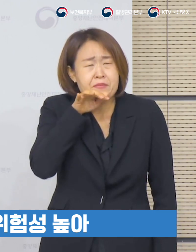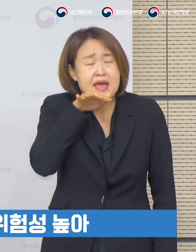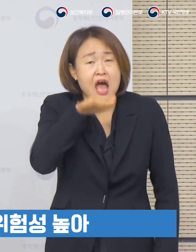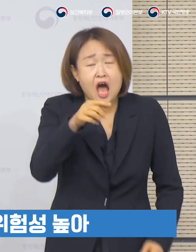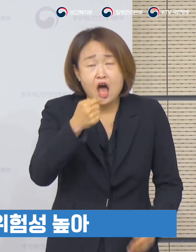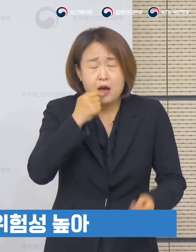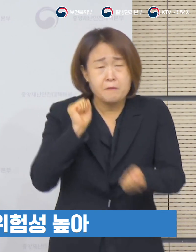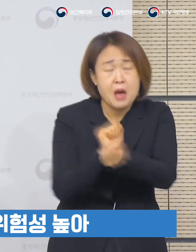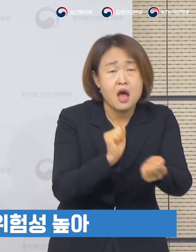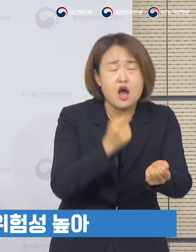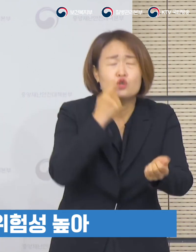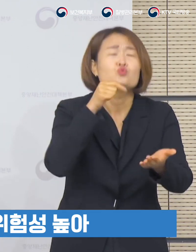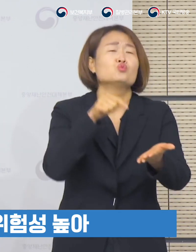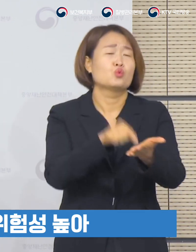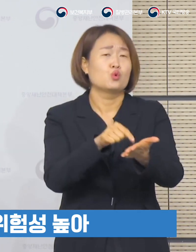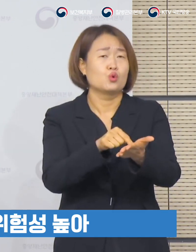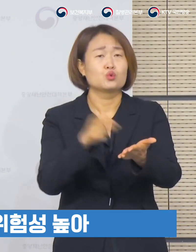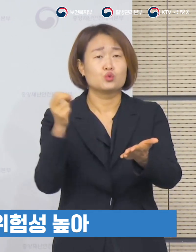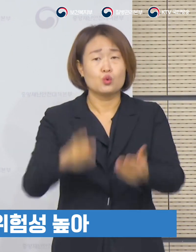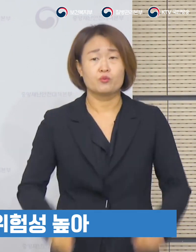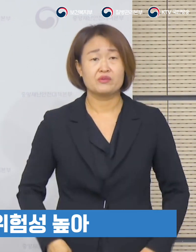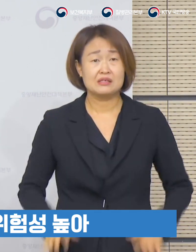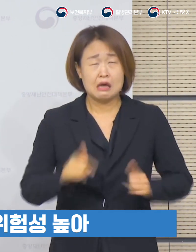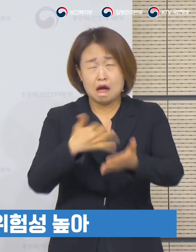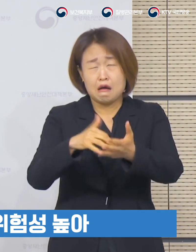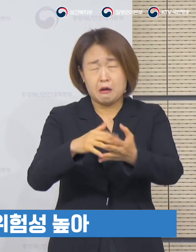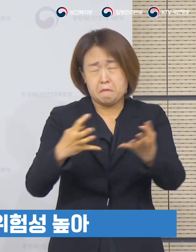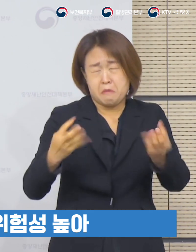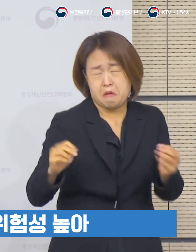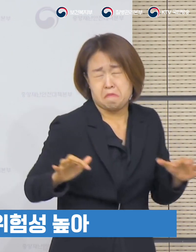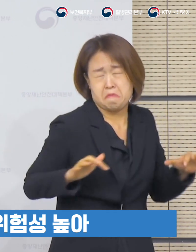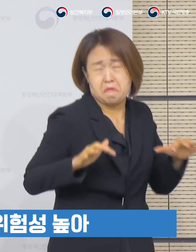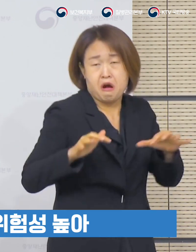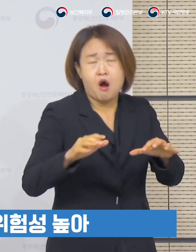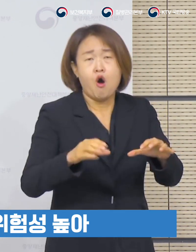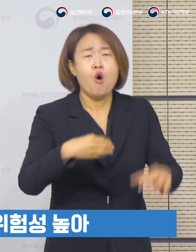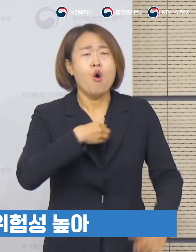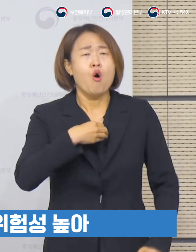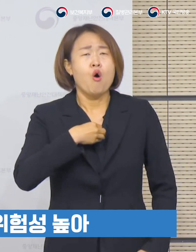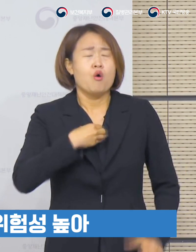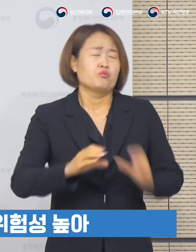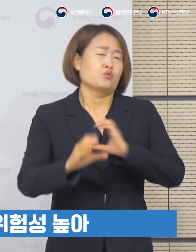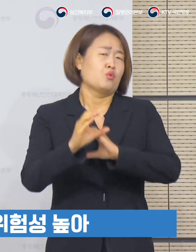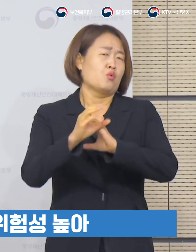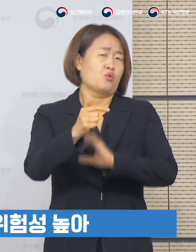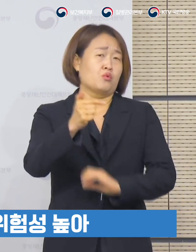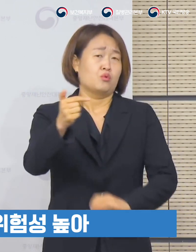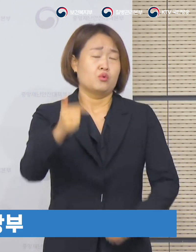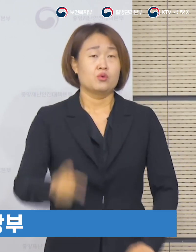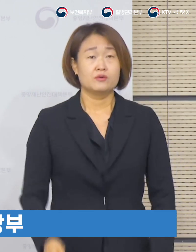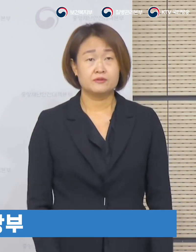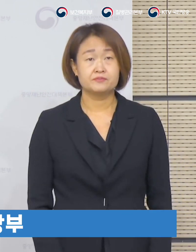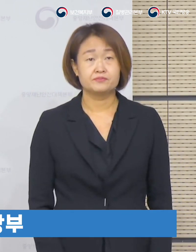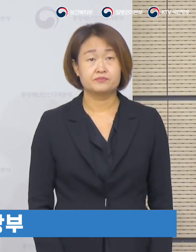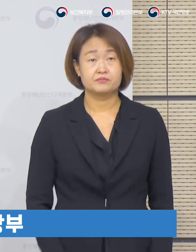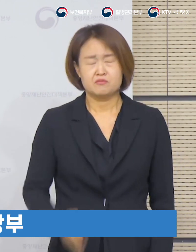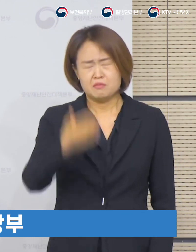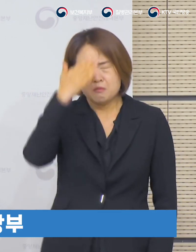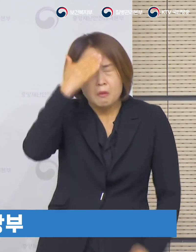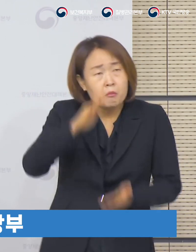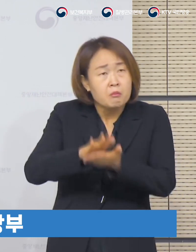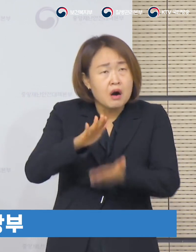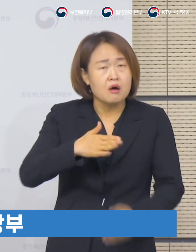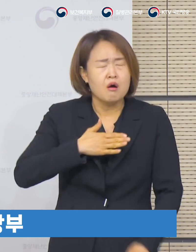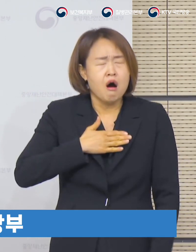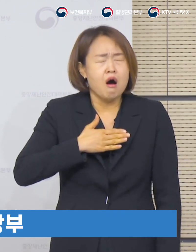쉽게 감염될 수 있으며 다수의 인원이 모이는 경우 그 위험성이 보다 높아질 수 있습니다. 발열이나